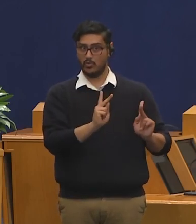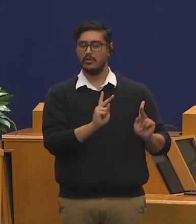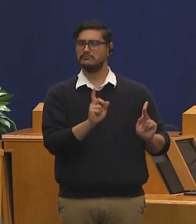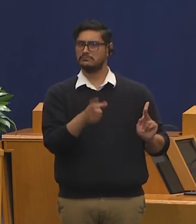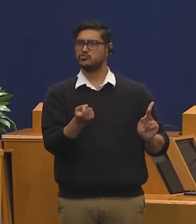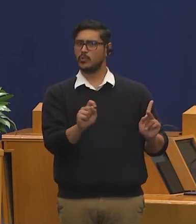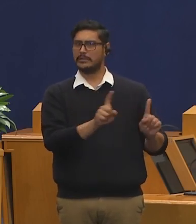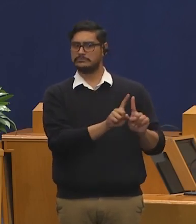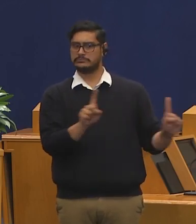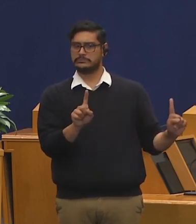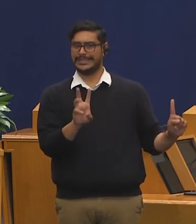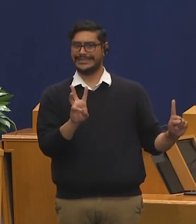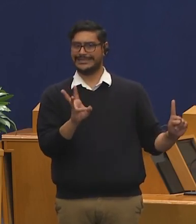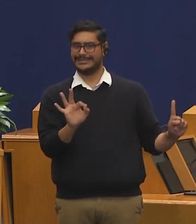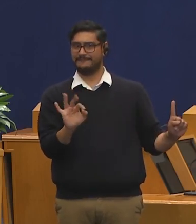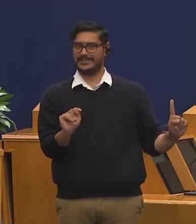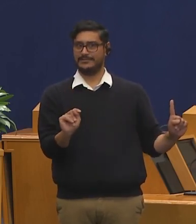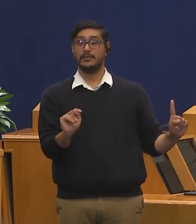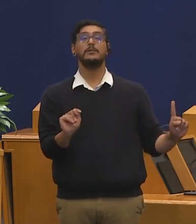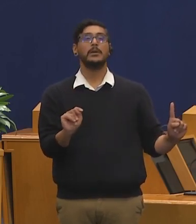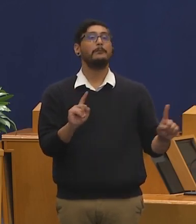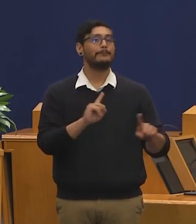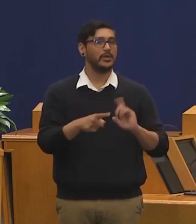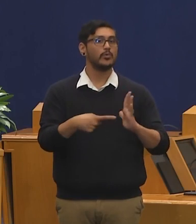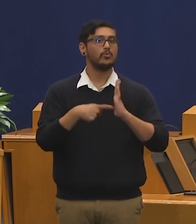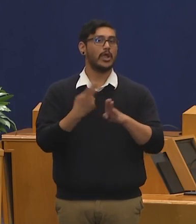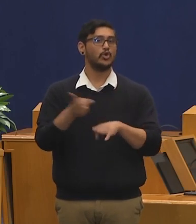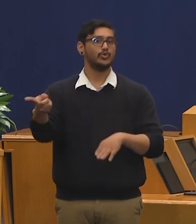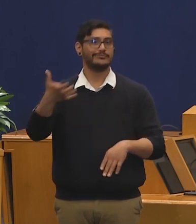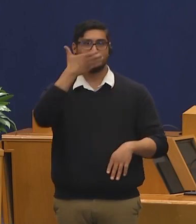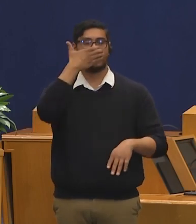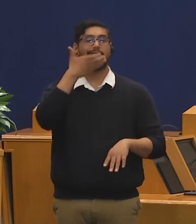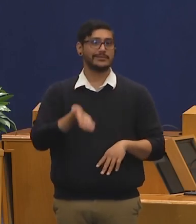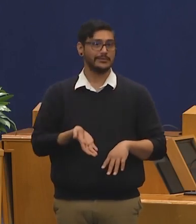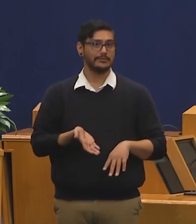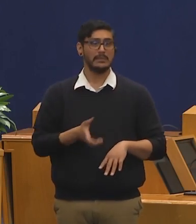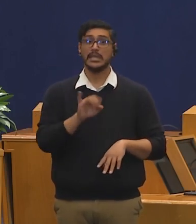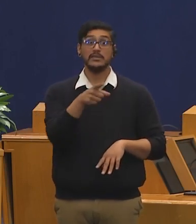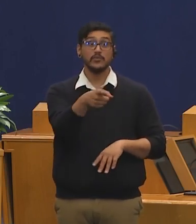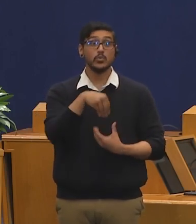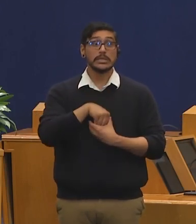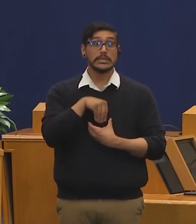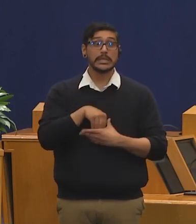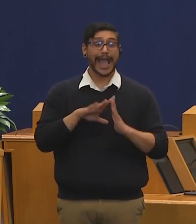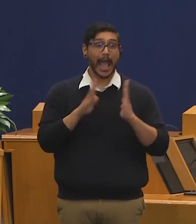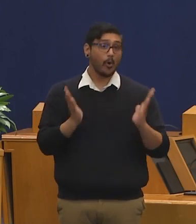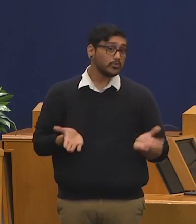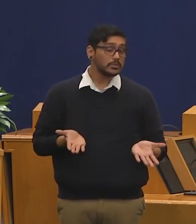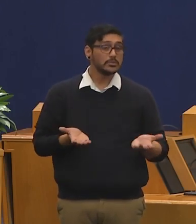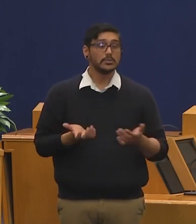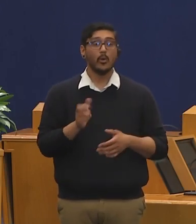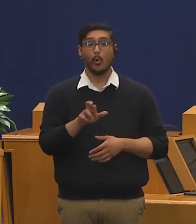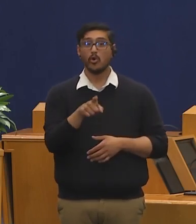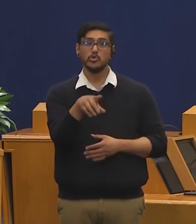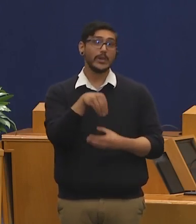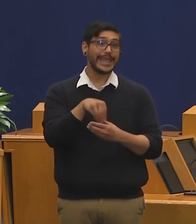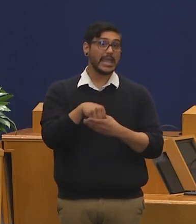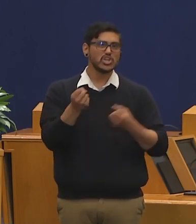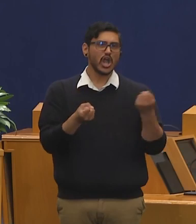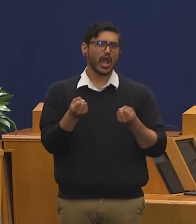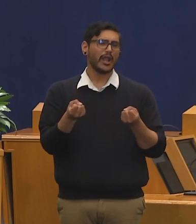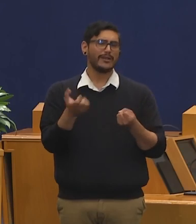pies. Tienen que estar usando esto cuando están fuera de la casa. Cuando están dentro de la casa o están dentro de su automóvil